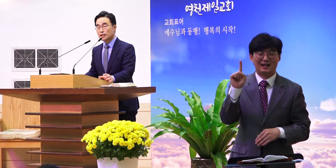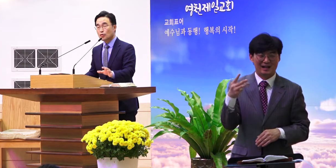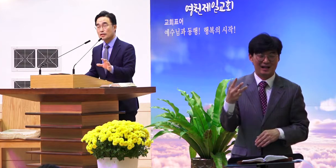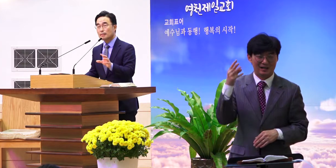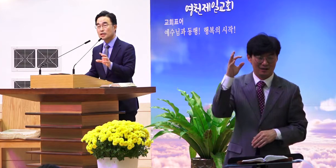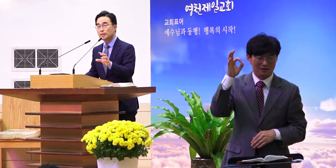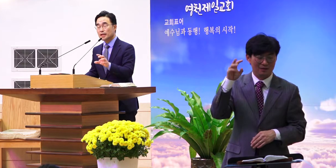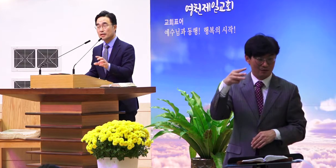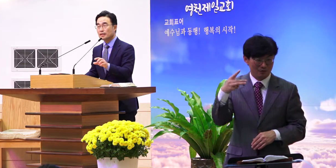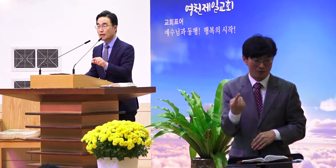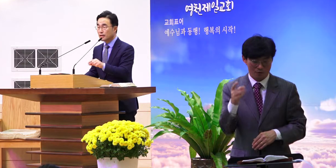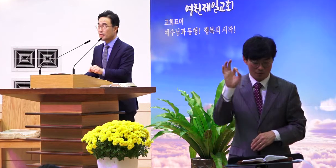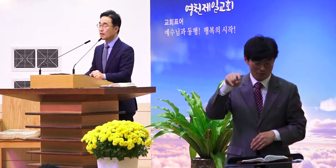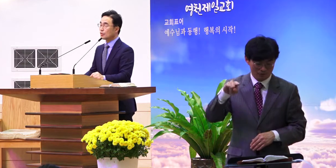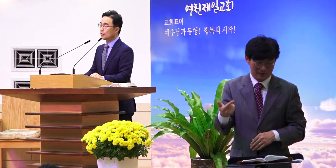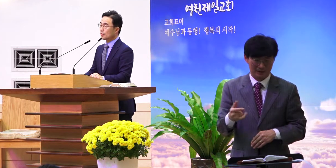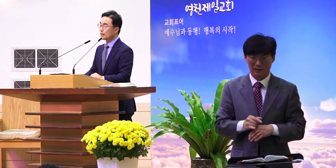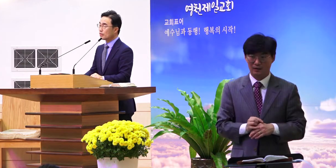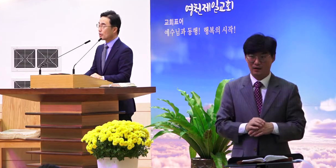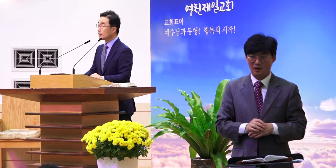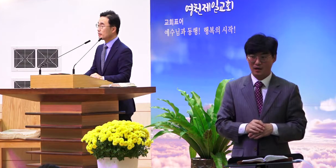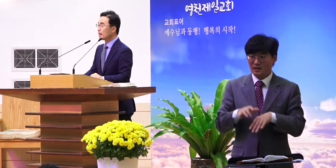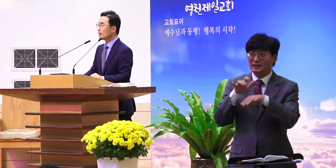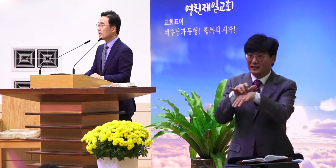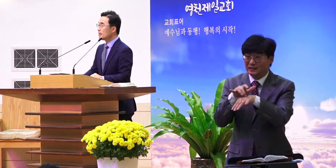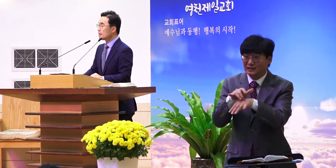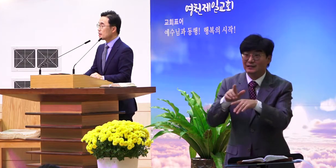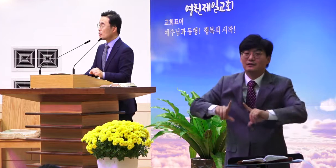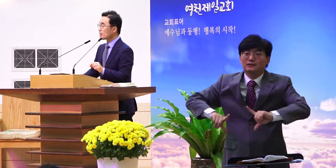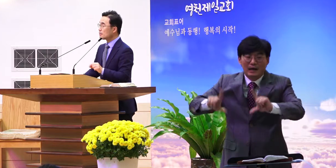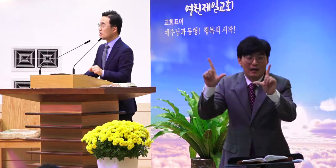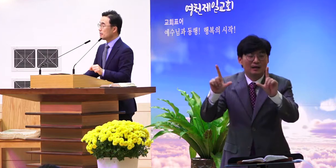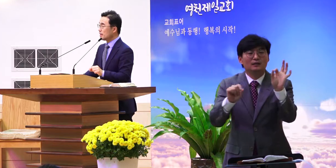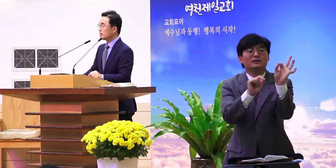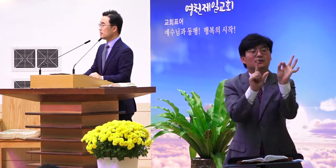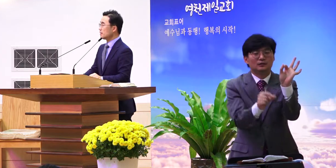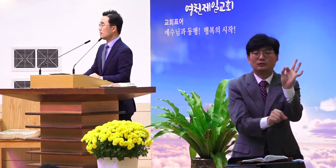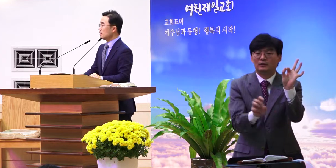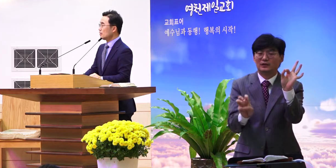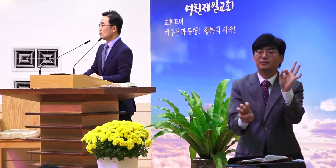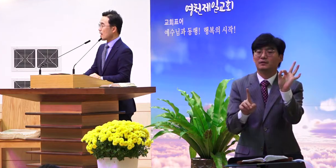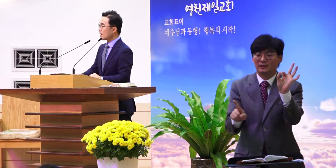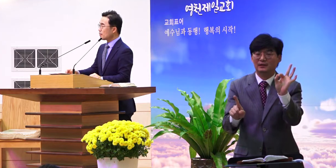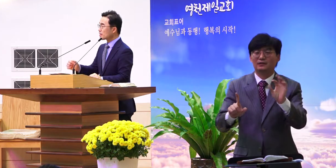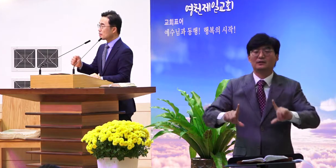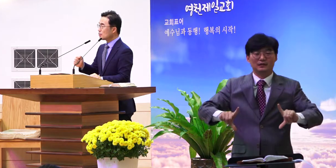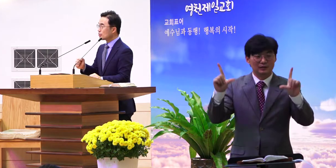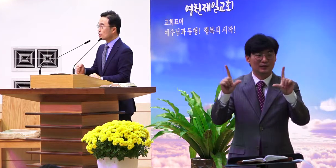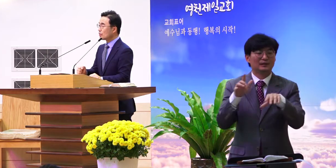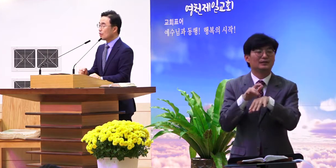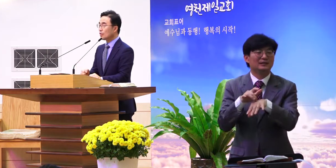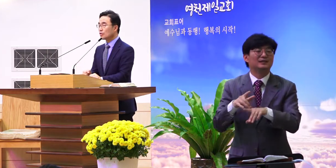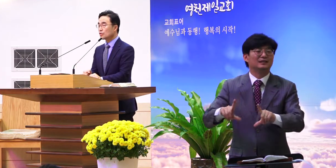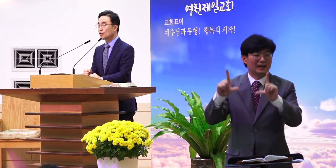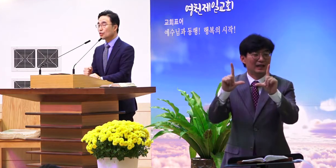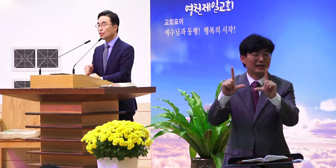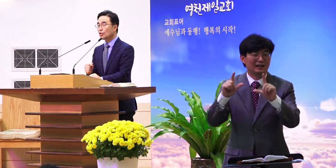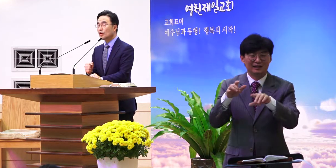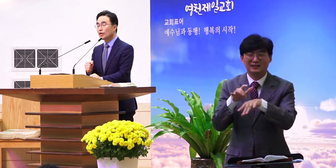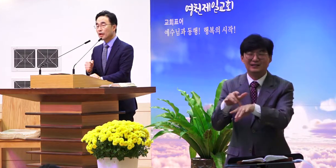사탄은 10월 31일 그날을 유난으로 만들어버렸는데 10월 31일은 우리가 하나님 말씀을